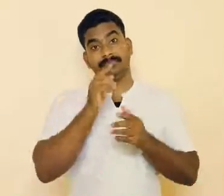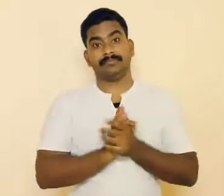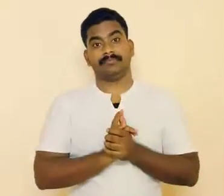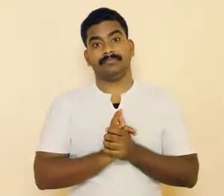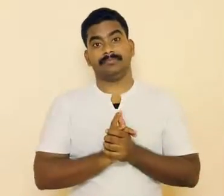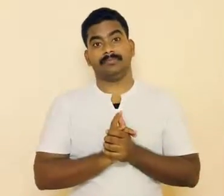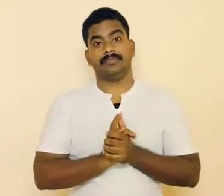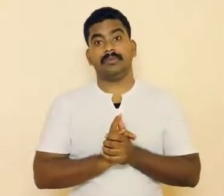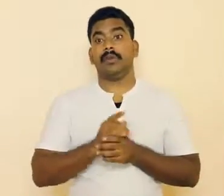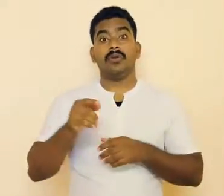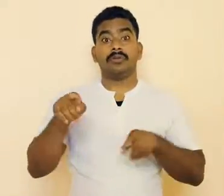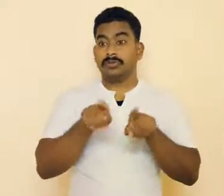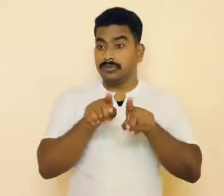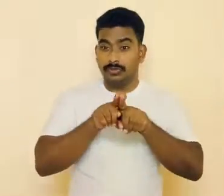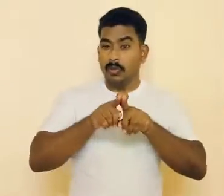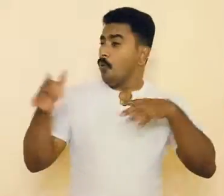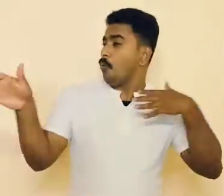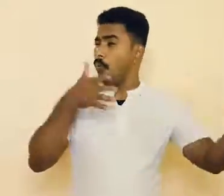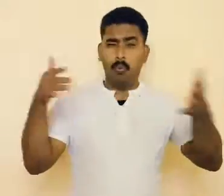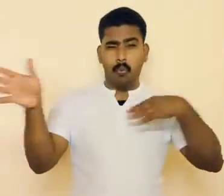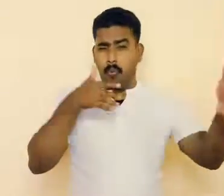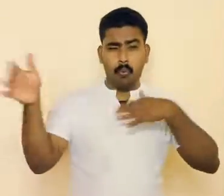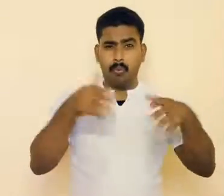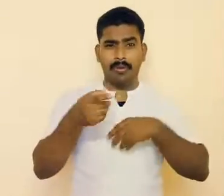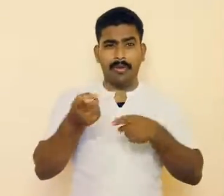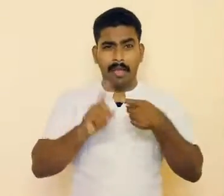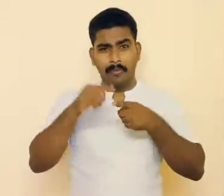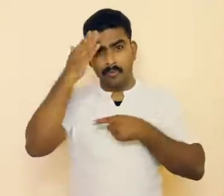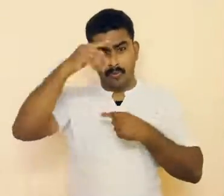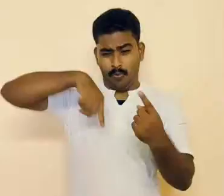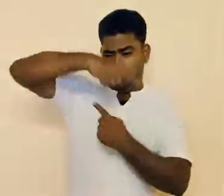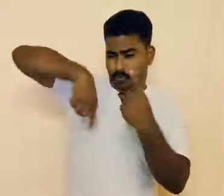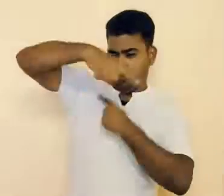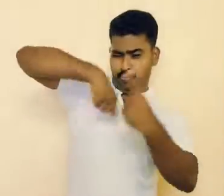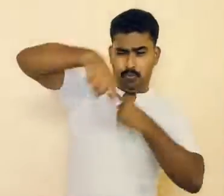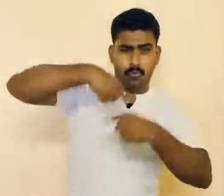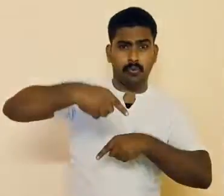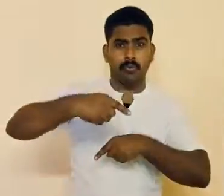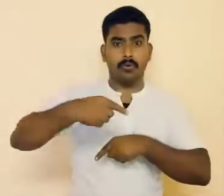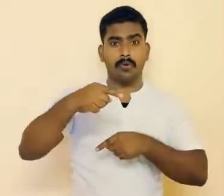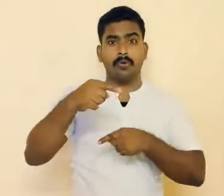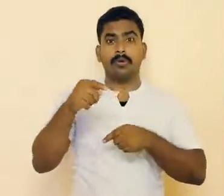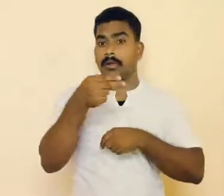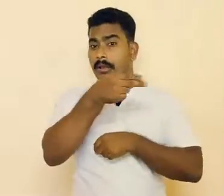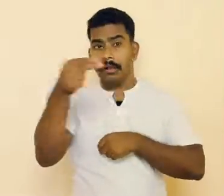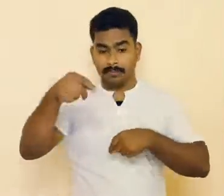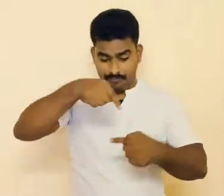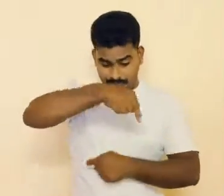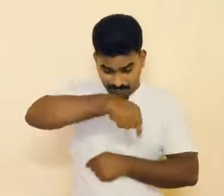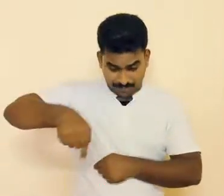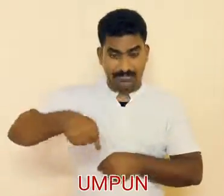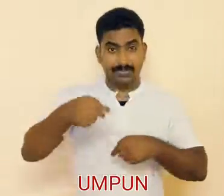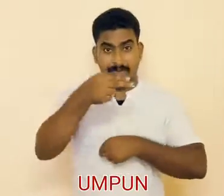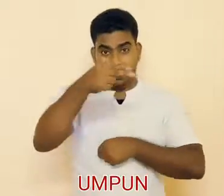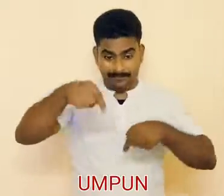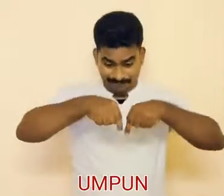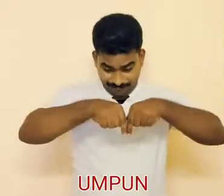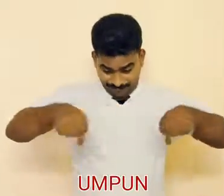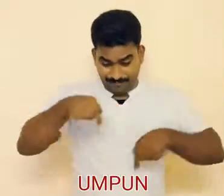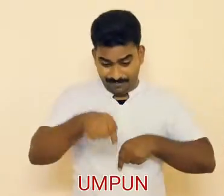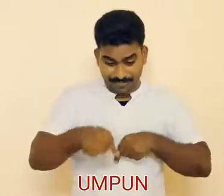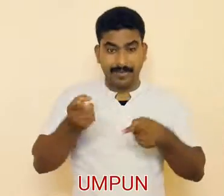ഉംപുൻ ചുഴലിക്കാറ്റ് നാശം വിതച്ച ഒഡീഷയിലും പശ്ചിമ ബംഗാളിലും പ്രധാനമന്ത്രി സന്ദർശനം നടത്തി.